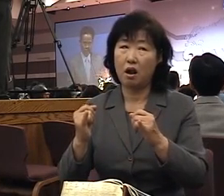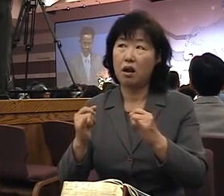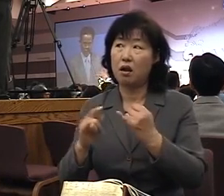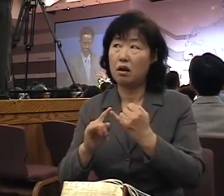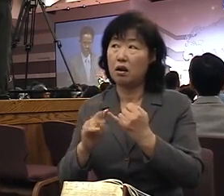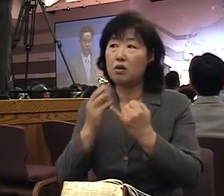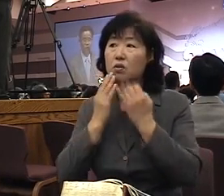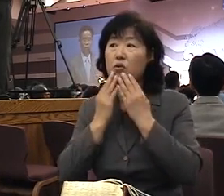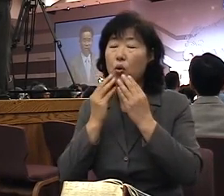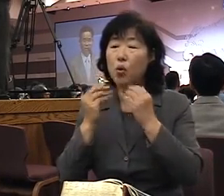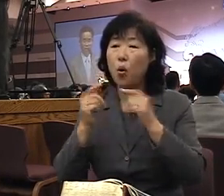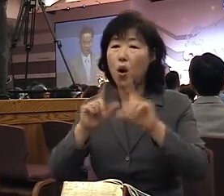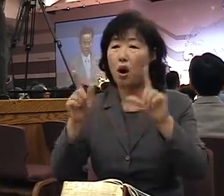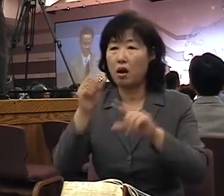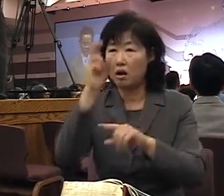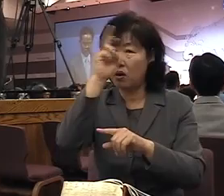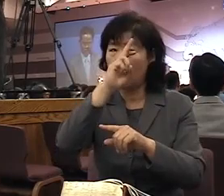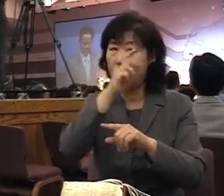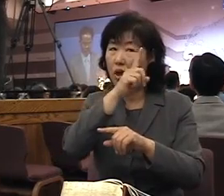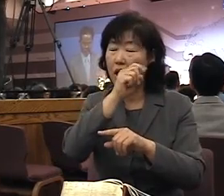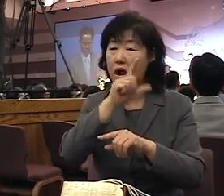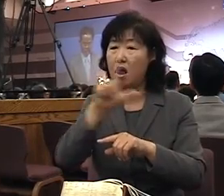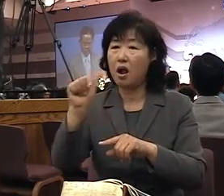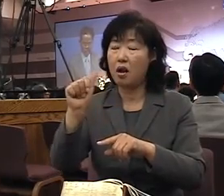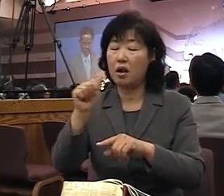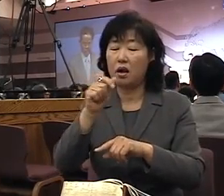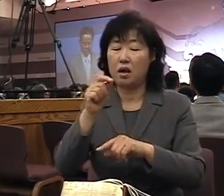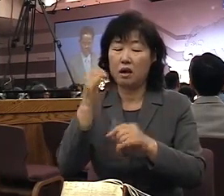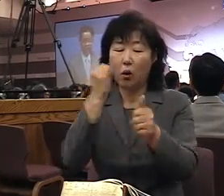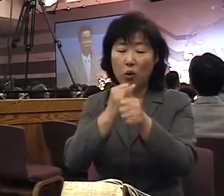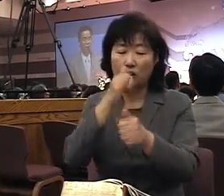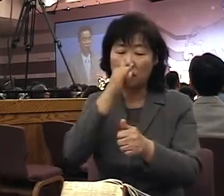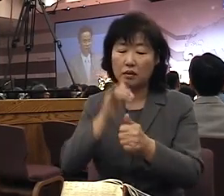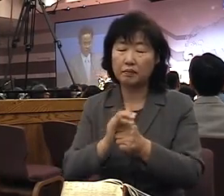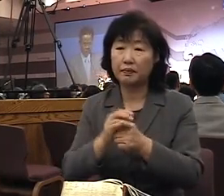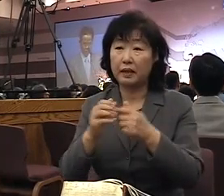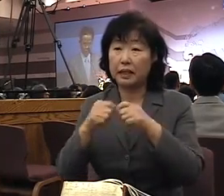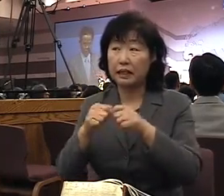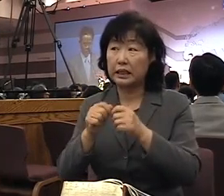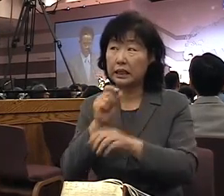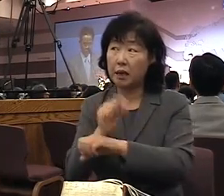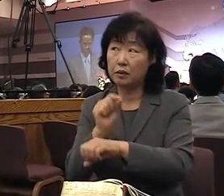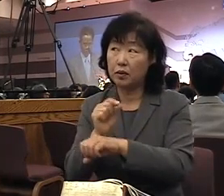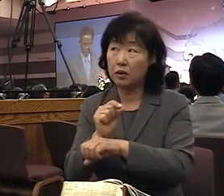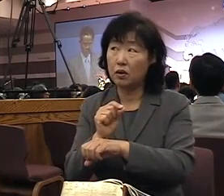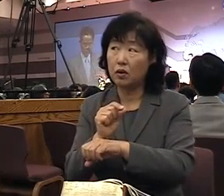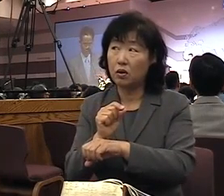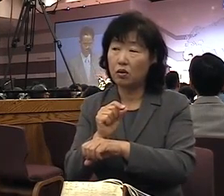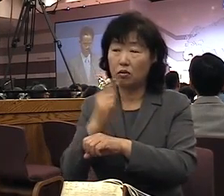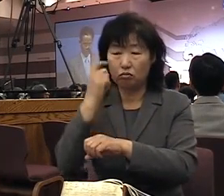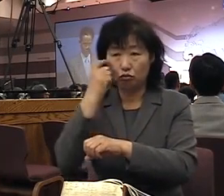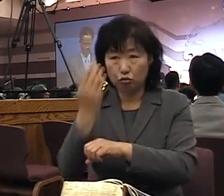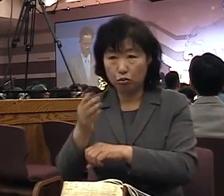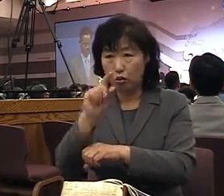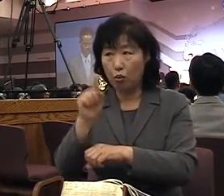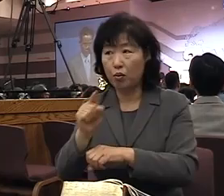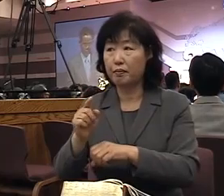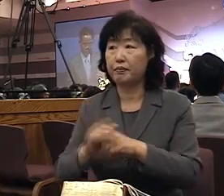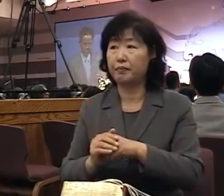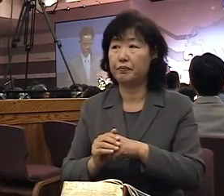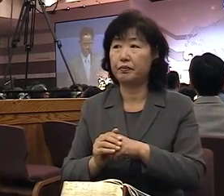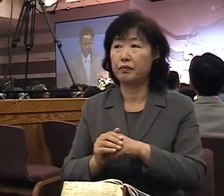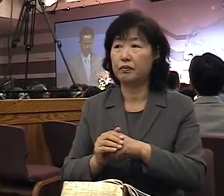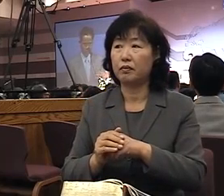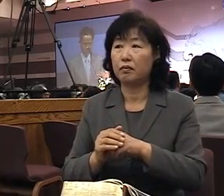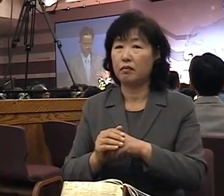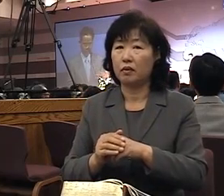역시 토요일날 오전 11시 LA에서 결혼식이 있습니다. 자세한 것은 사무실로 문의해 주시면 감사하겠고요.